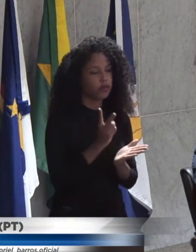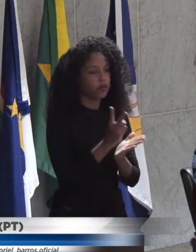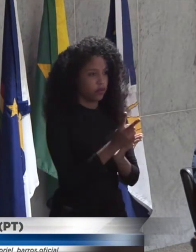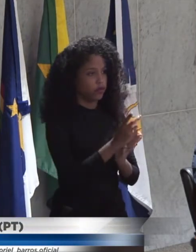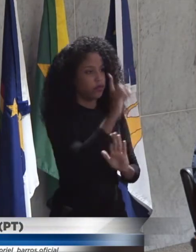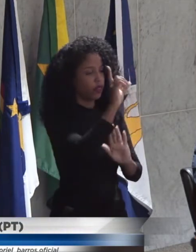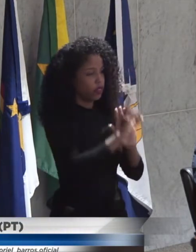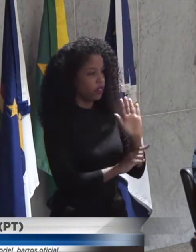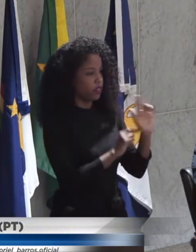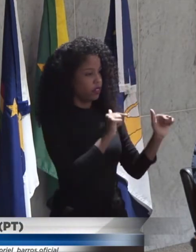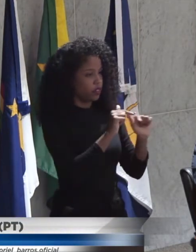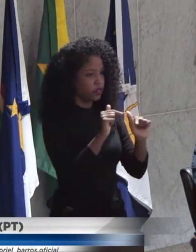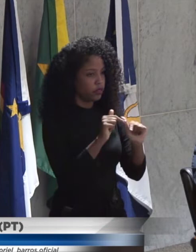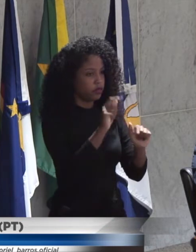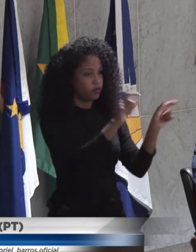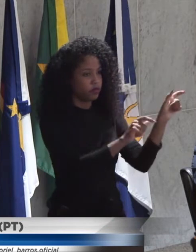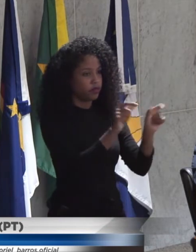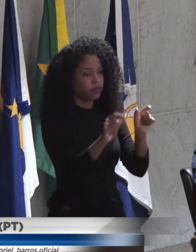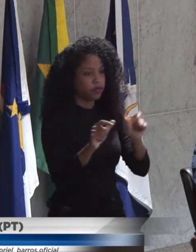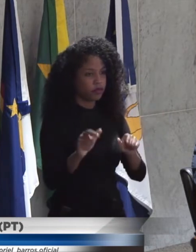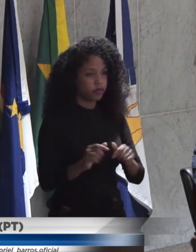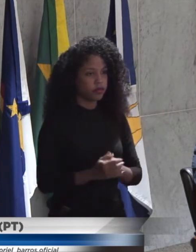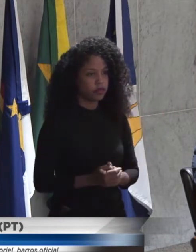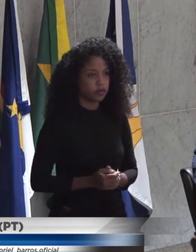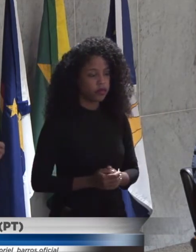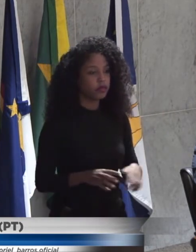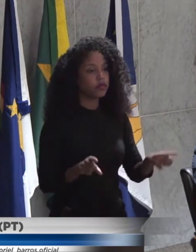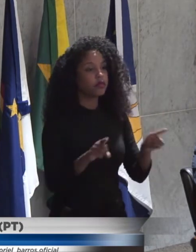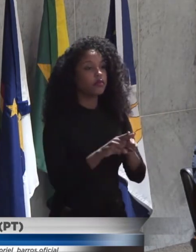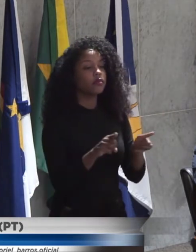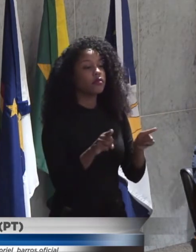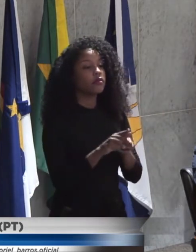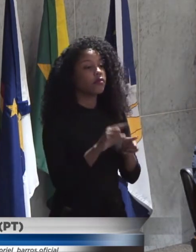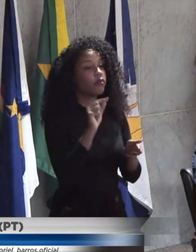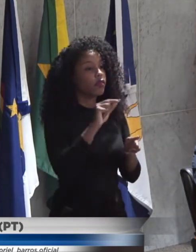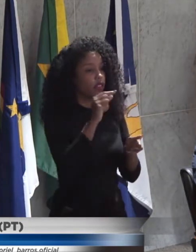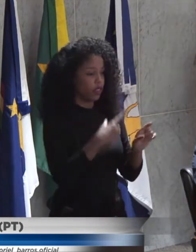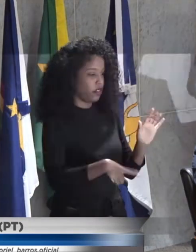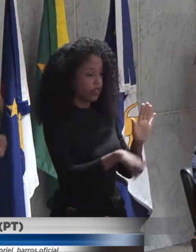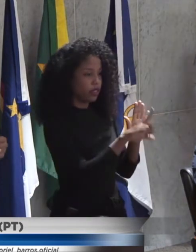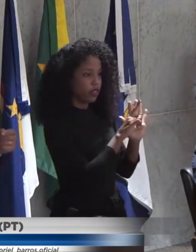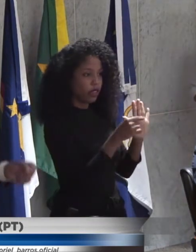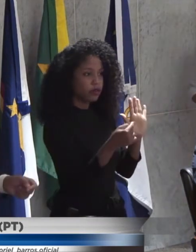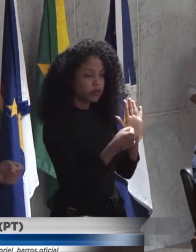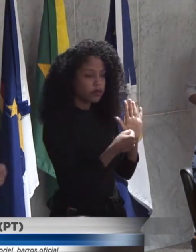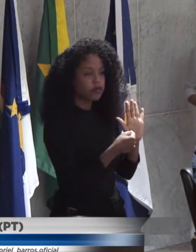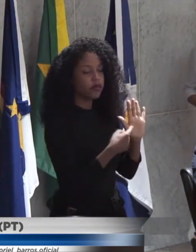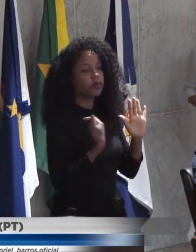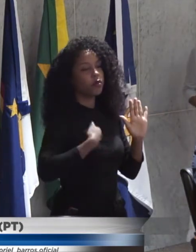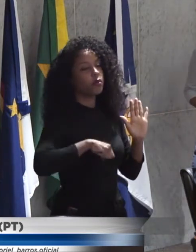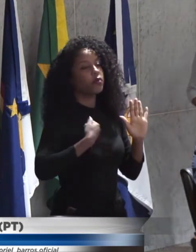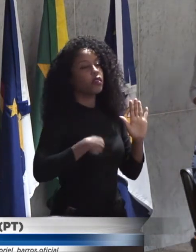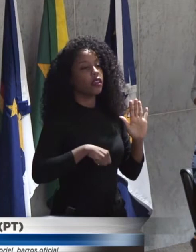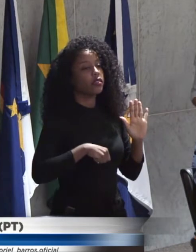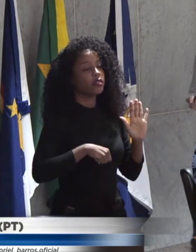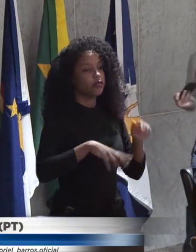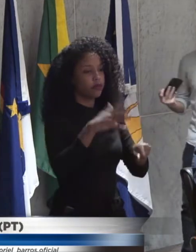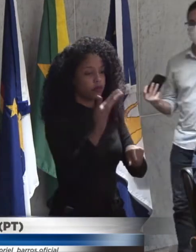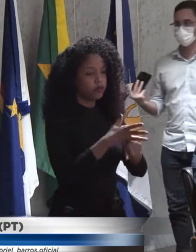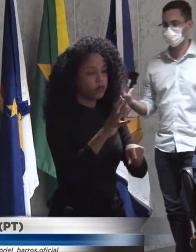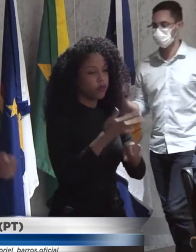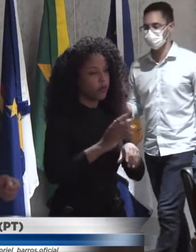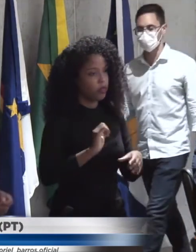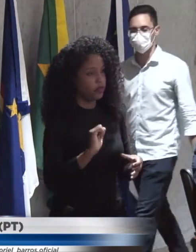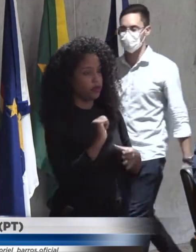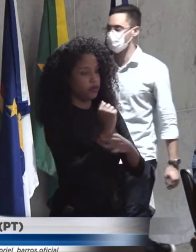trabalhadores e trabalhadoras. E, ao mesmo tempo, também fazer com que aquilo que é lei, de fato, se torne algo na prática